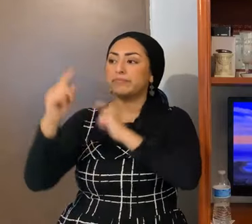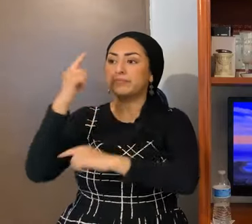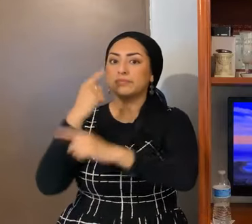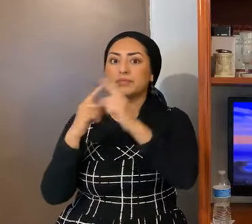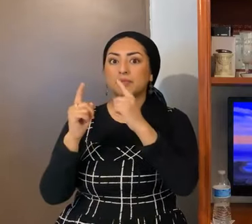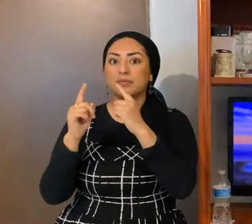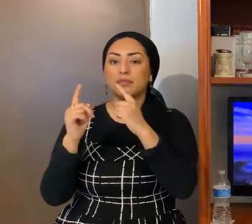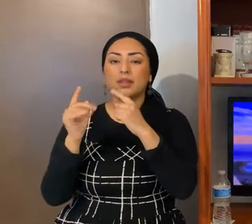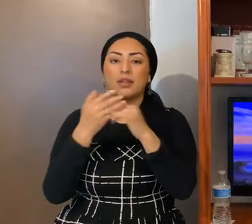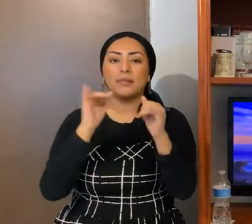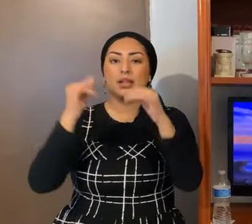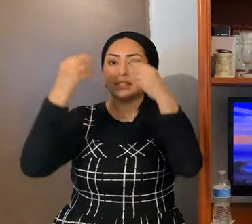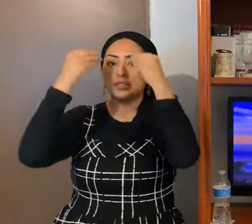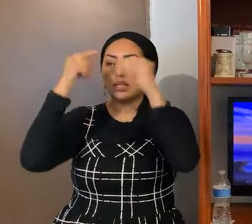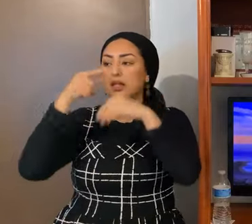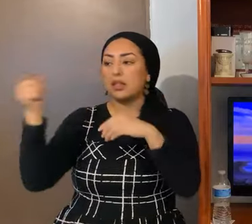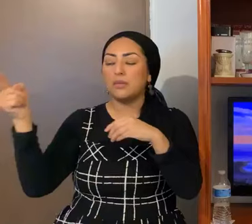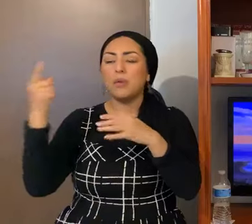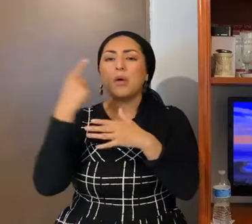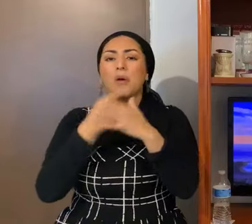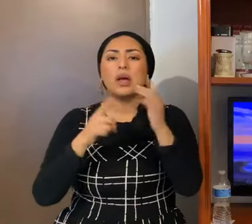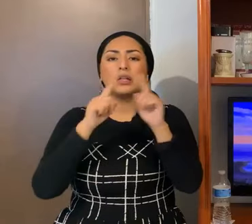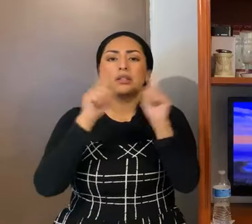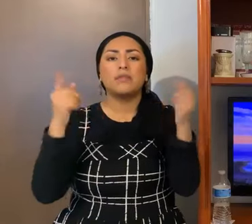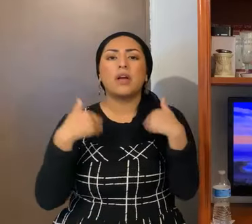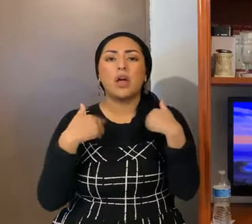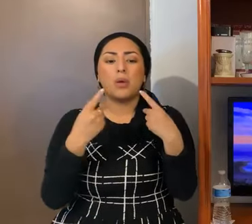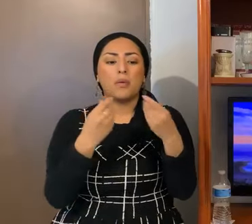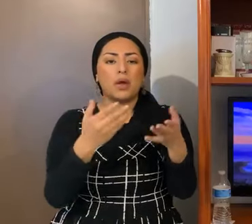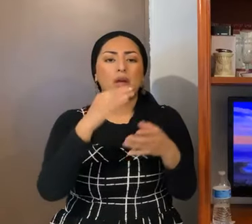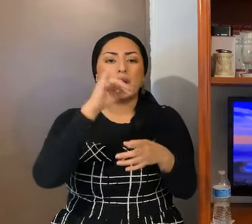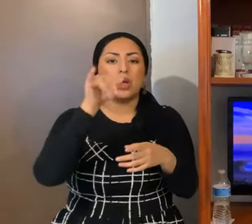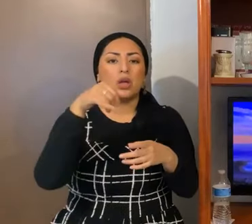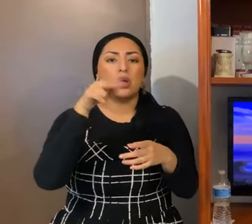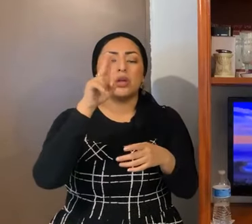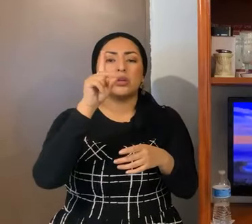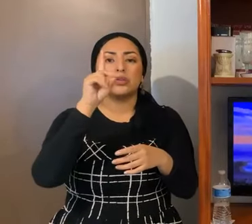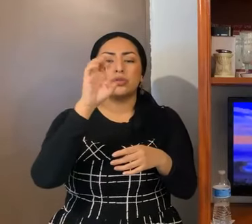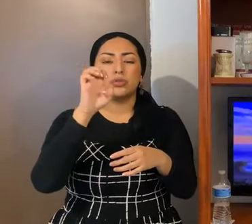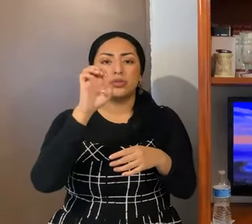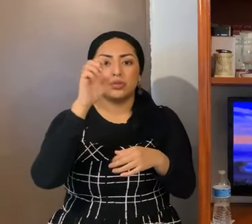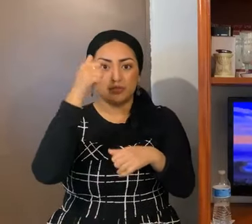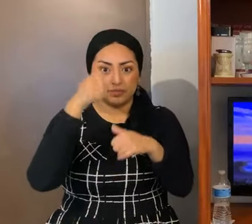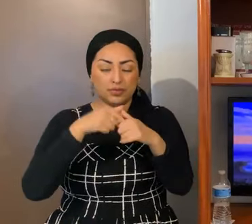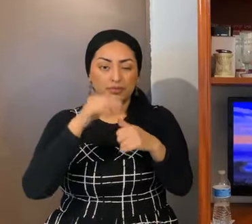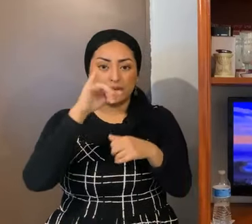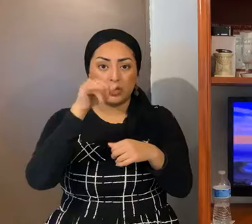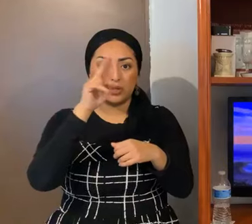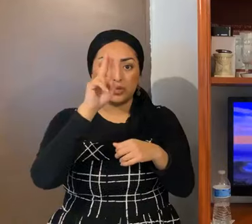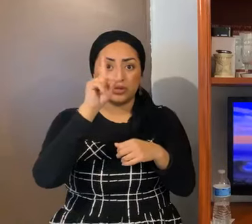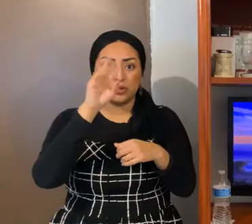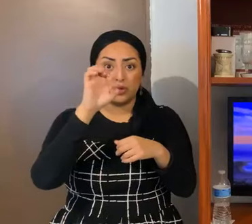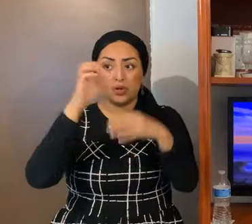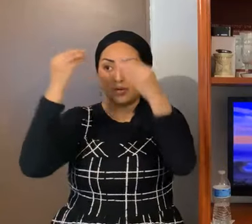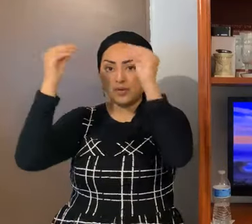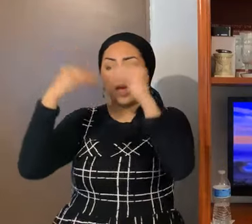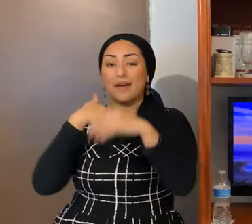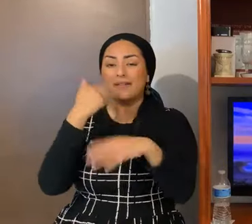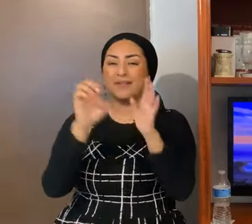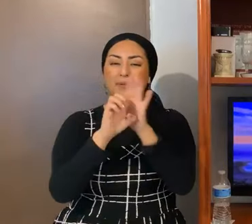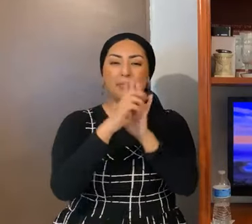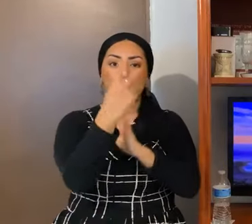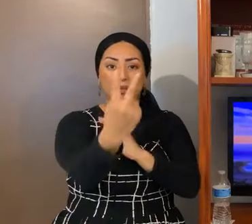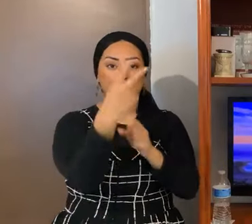es como venderlo. ¿Y qué diferencia hay con lo que hizo Judas? Vuelvo a repetirlo. Están dos